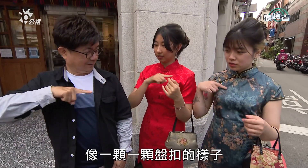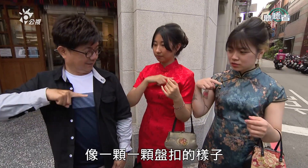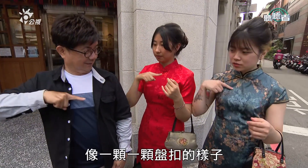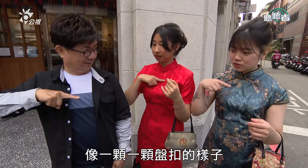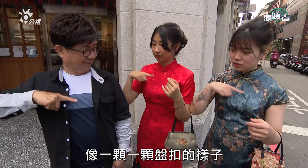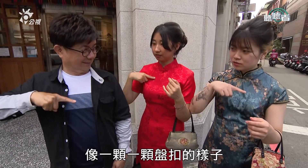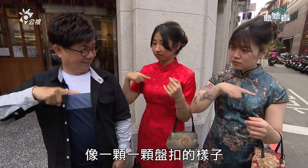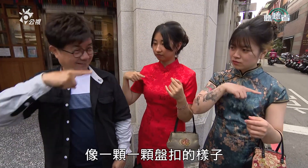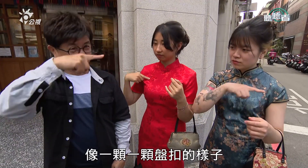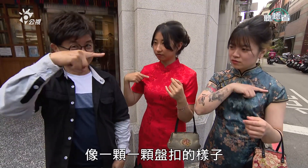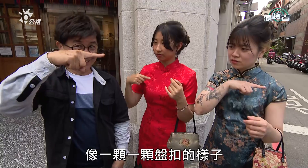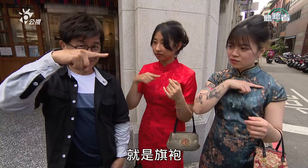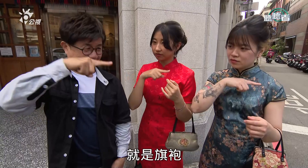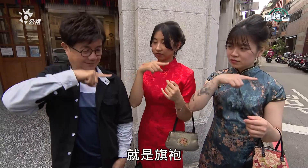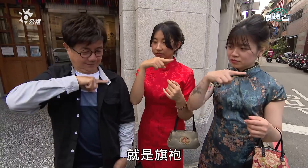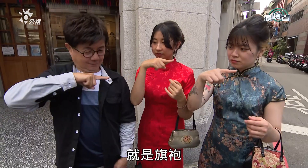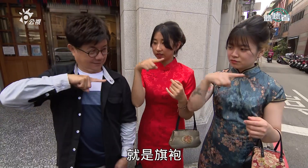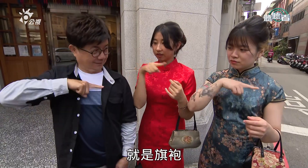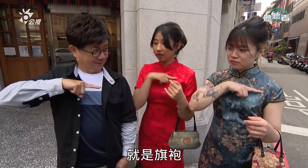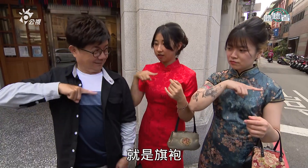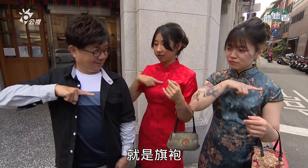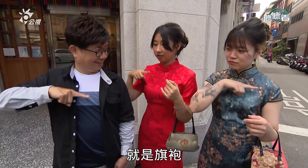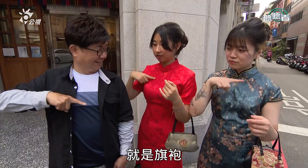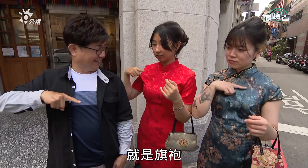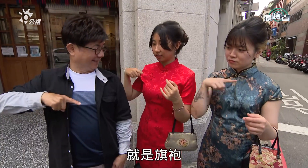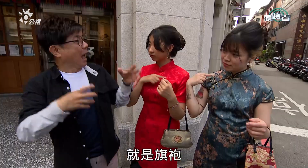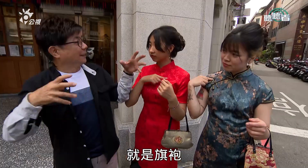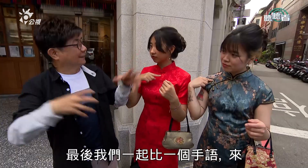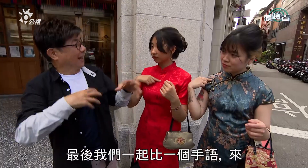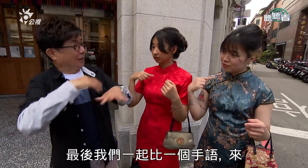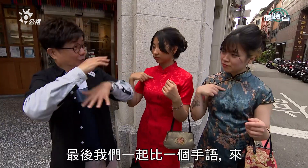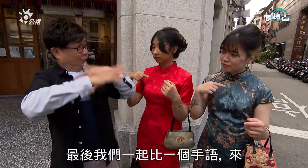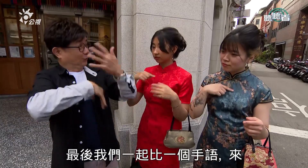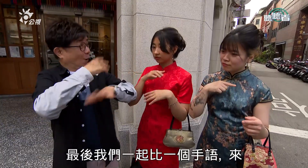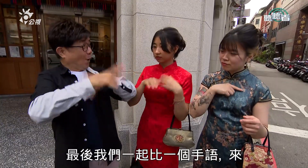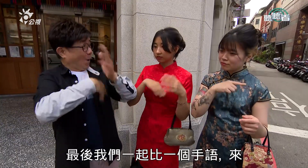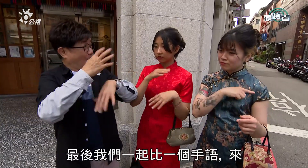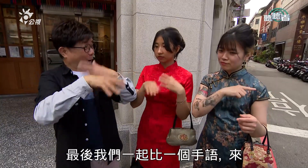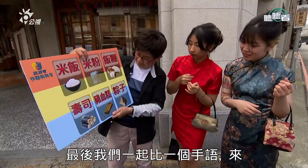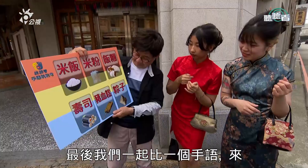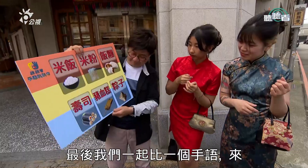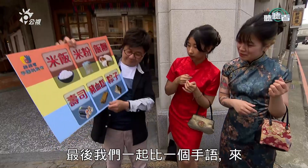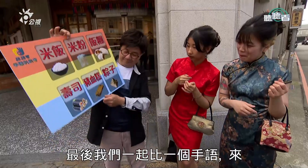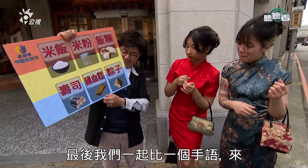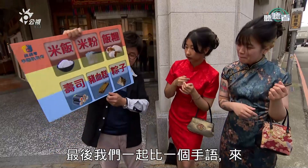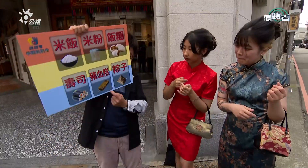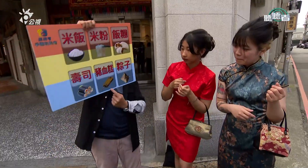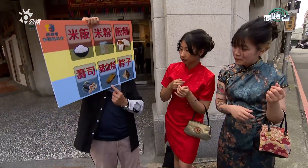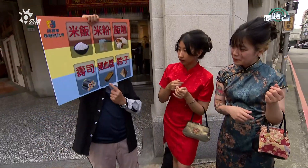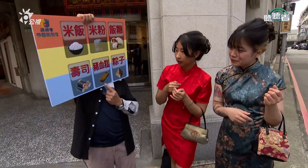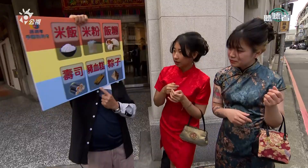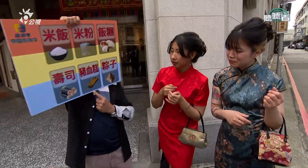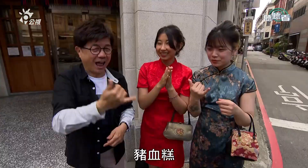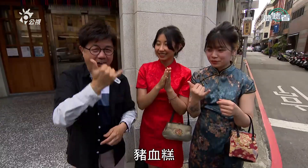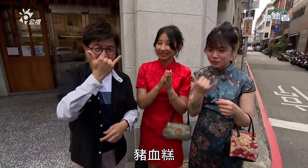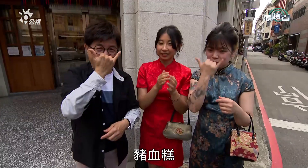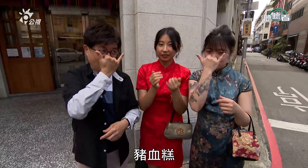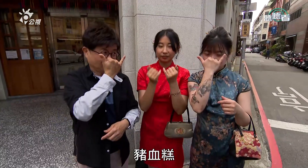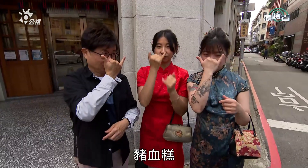颗一颗盘透的样子，就是起跑。最后我们一起比一个手语，来，猪血糕，